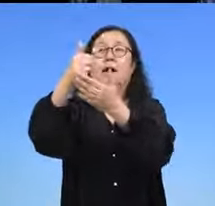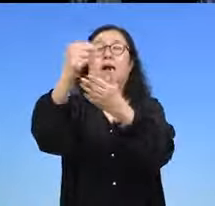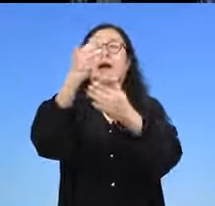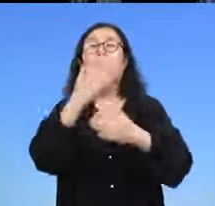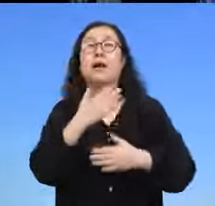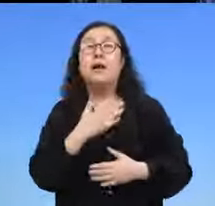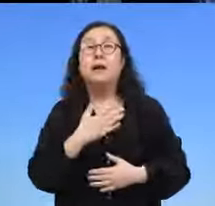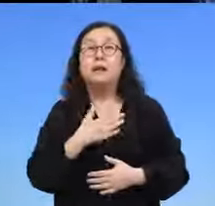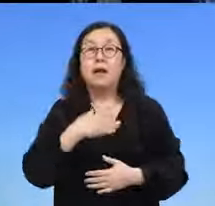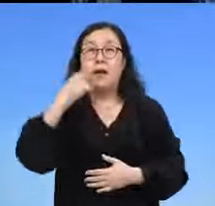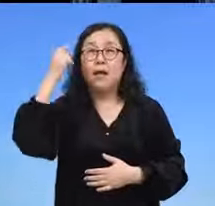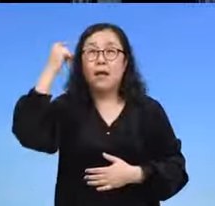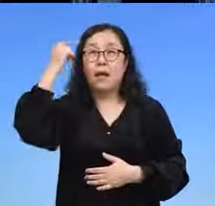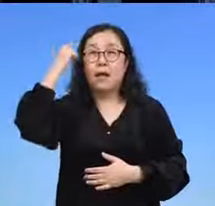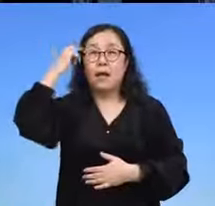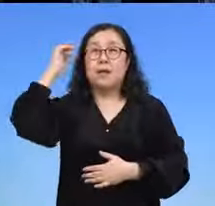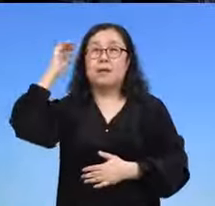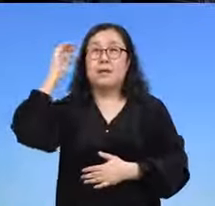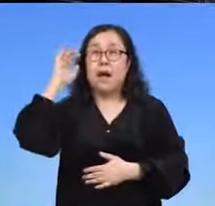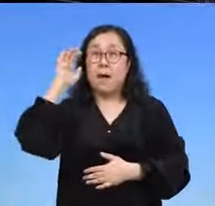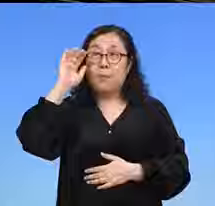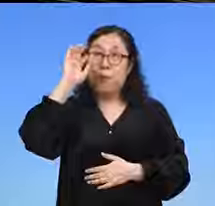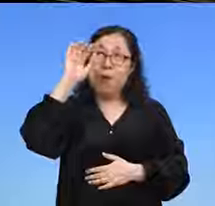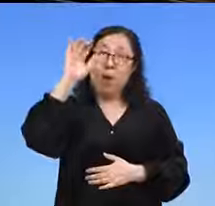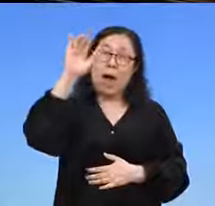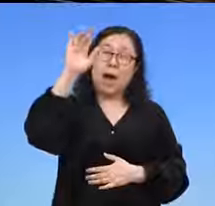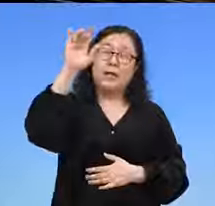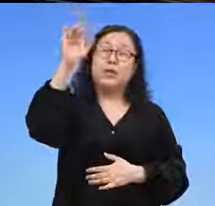내 사모하는 주님,